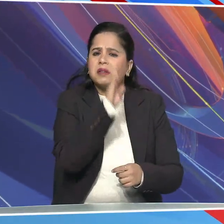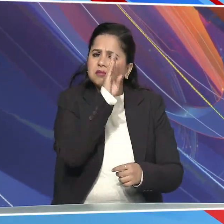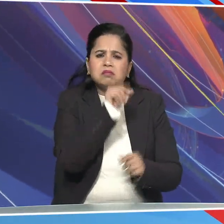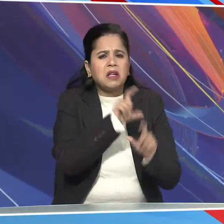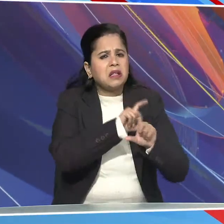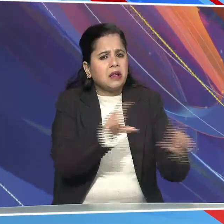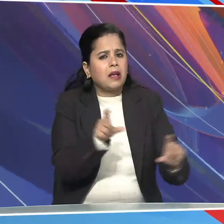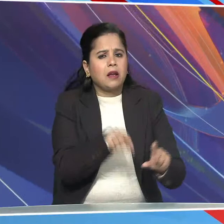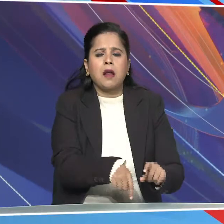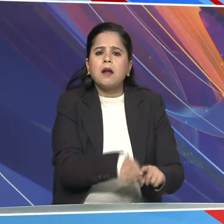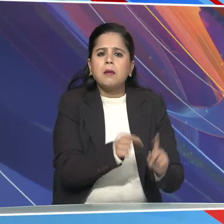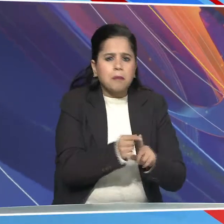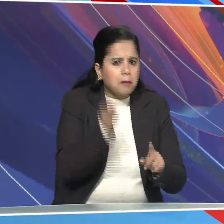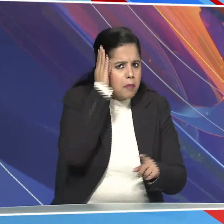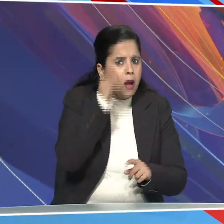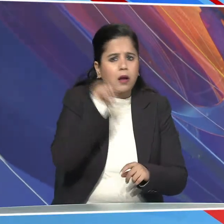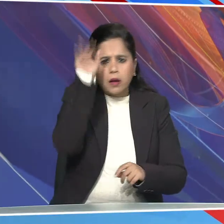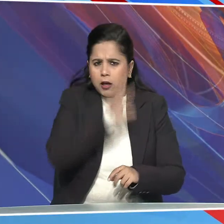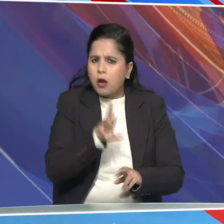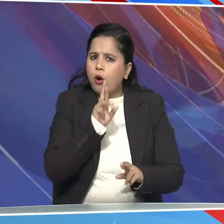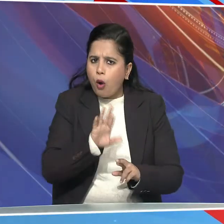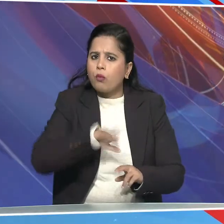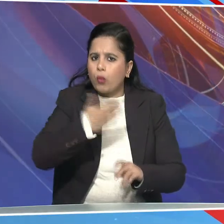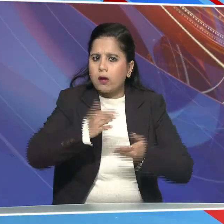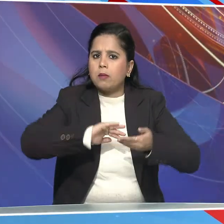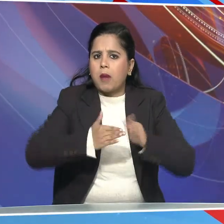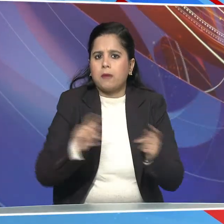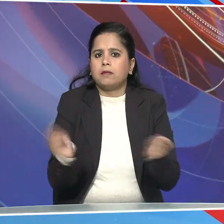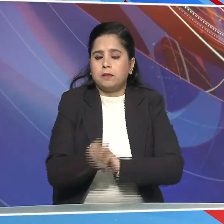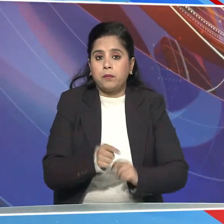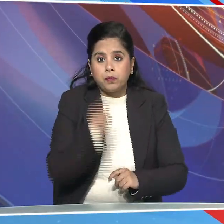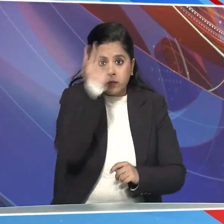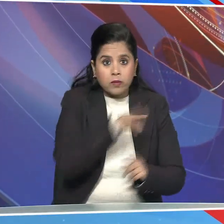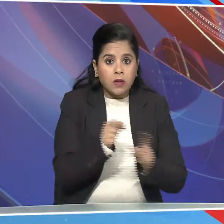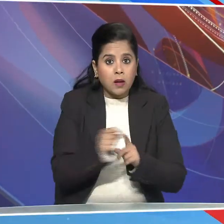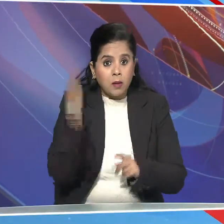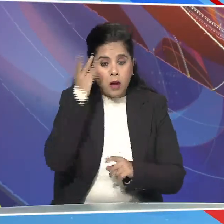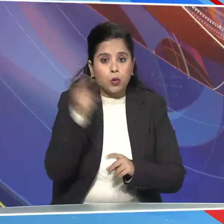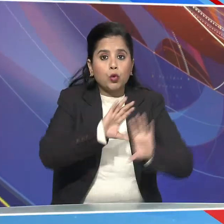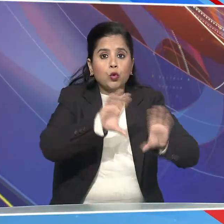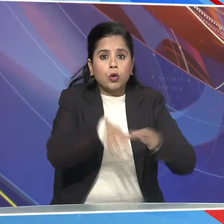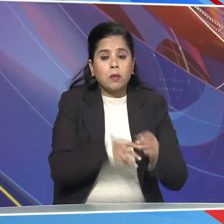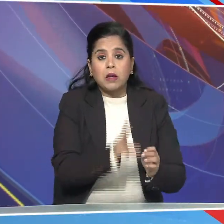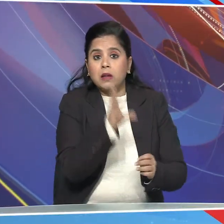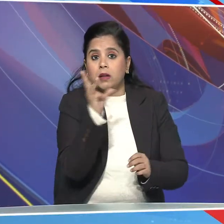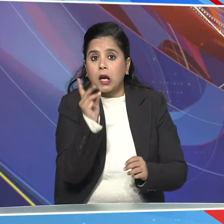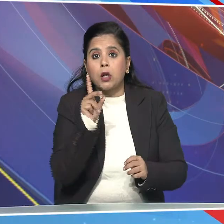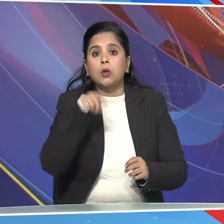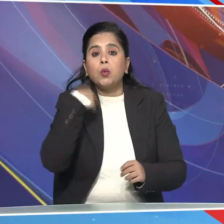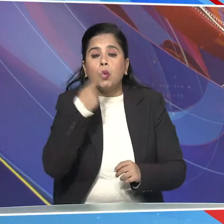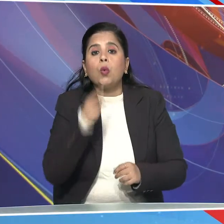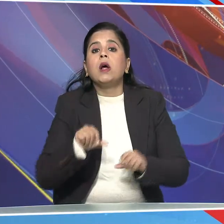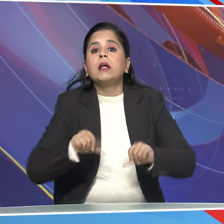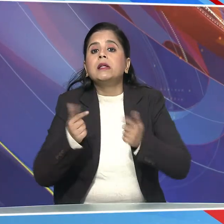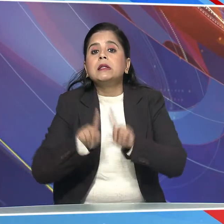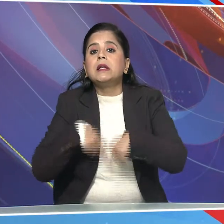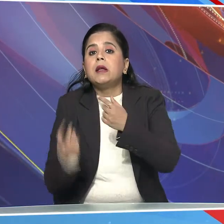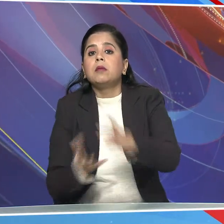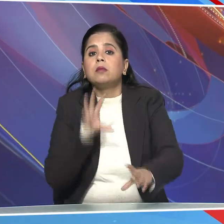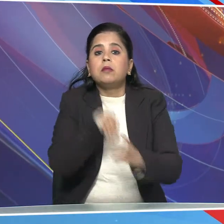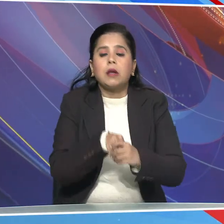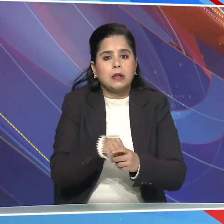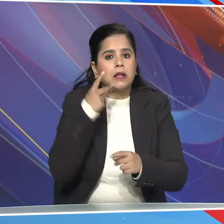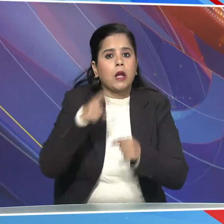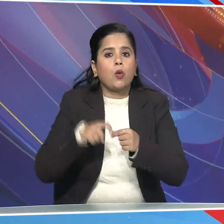की दोनों टाइम आपस में मुकाबला खेलेंगे भारत और पाकिस्तान के ग्रुप में तीसरी टीम क्वालीफायर के जरिए